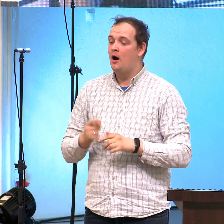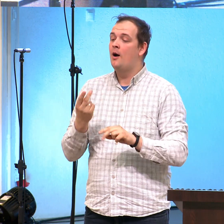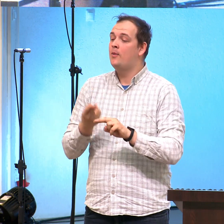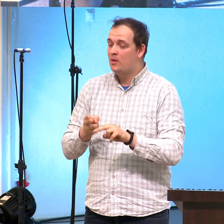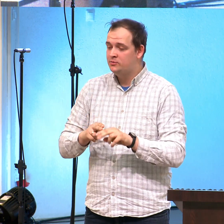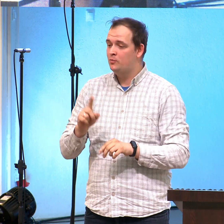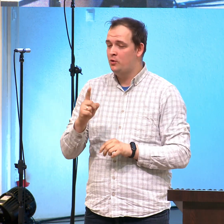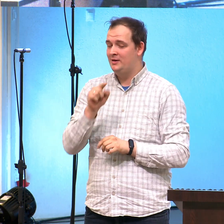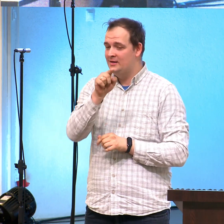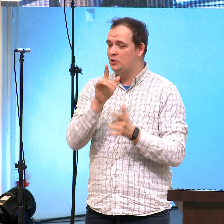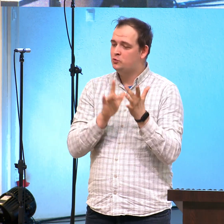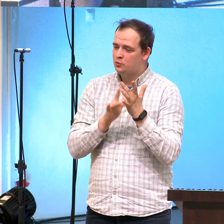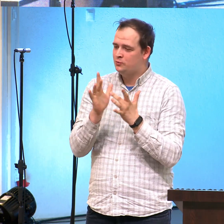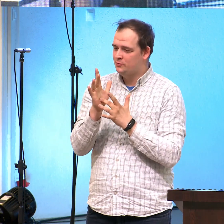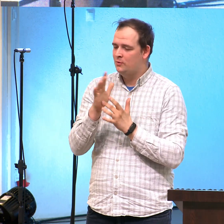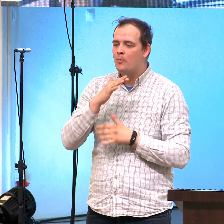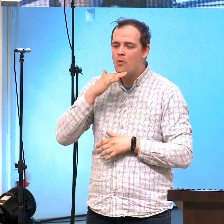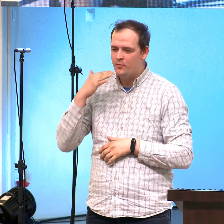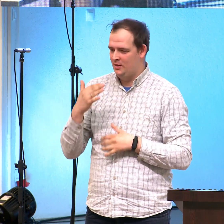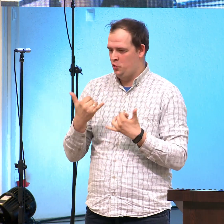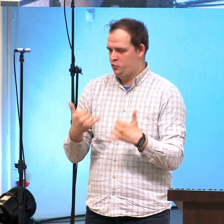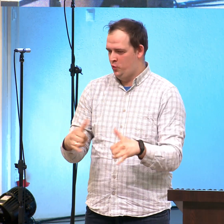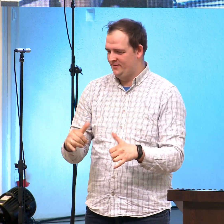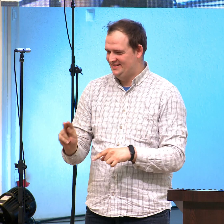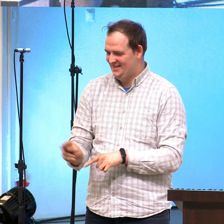ликовал в этом въезде.